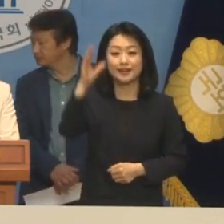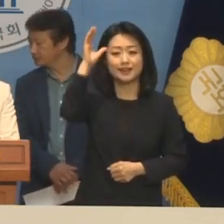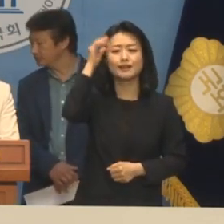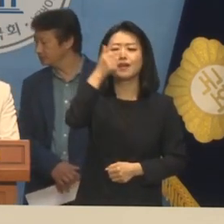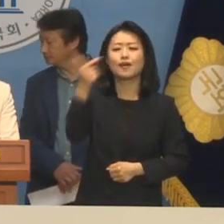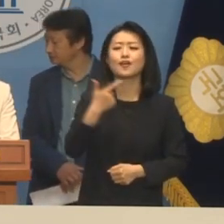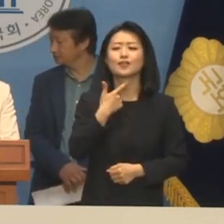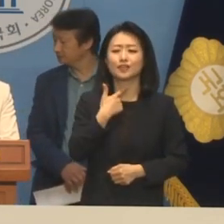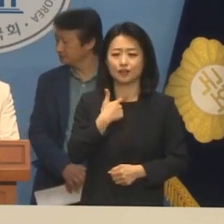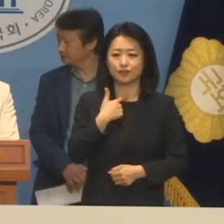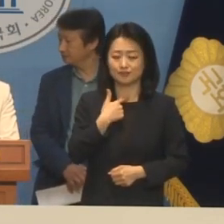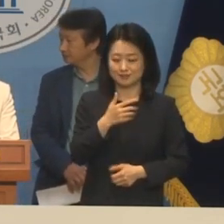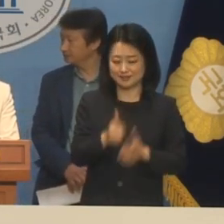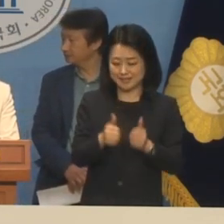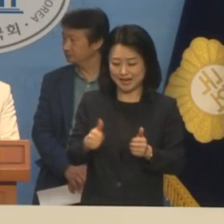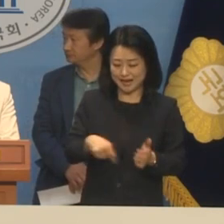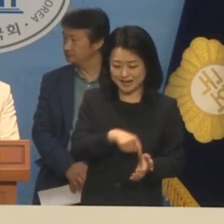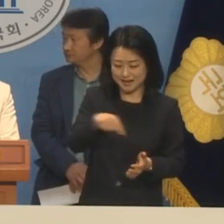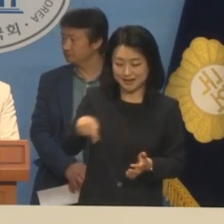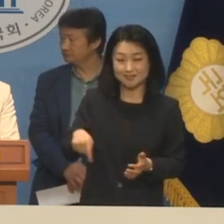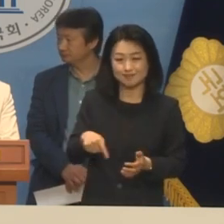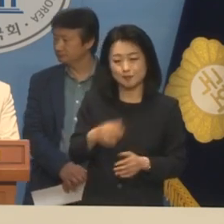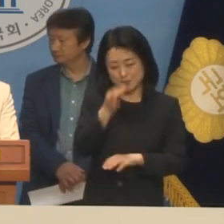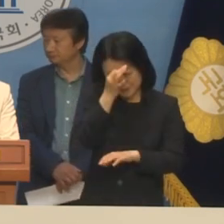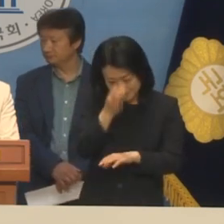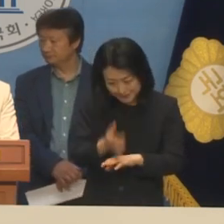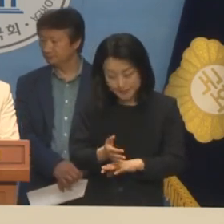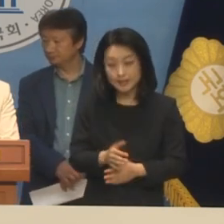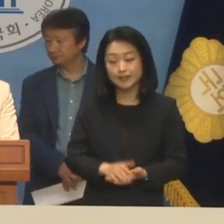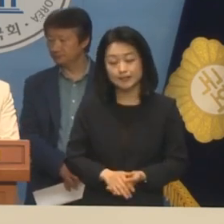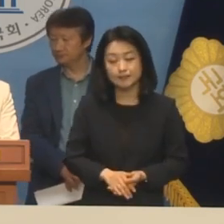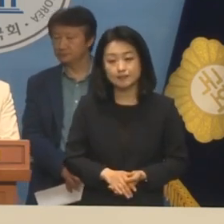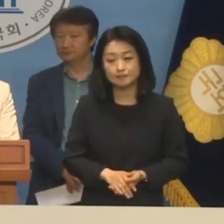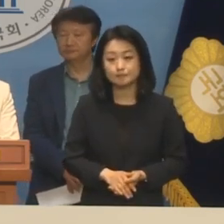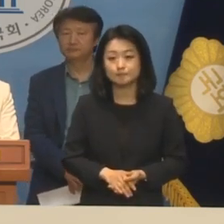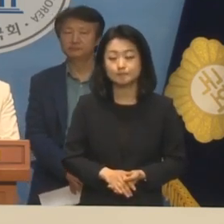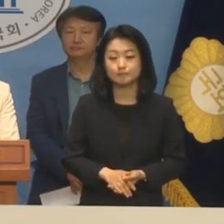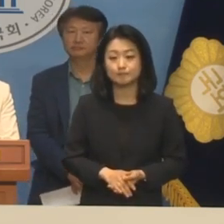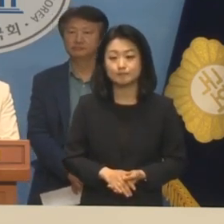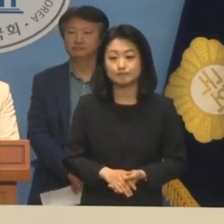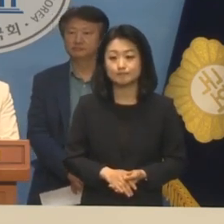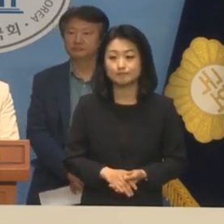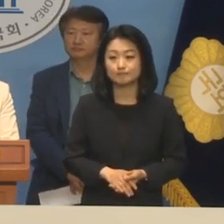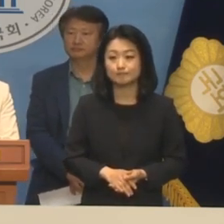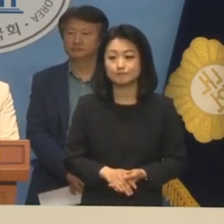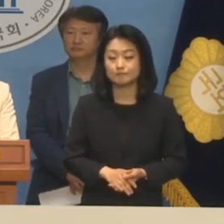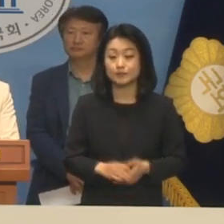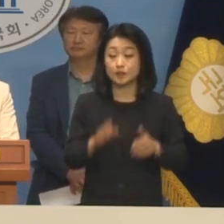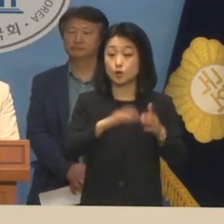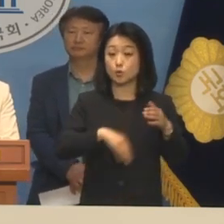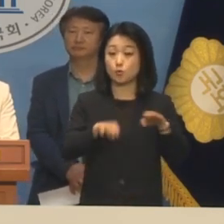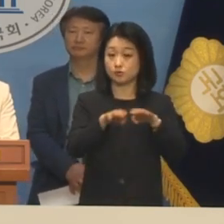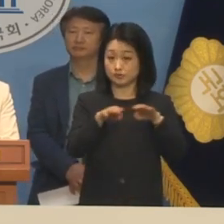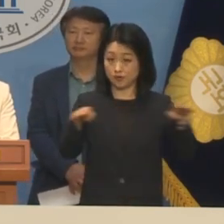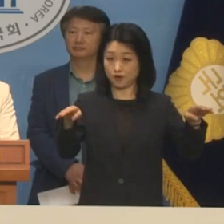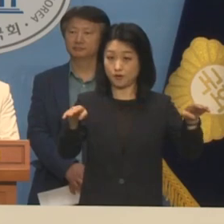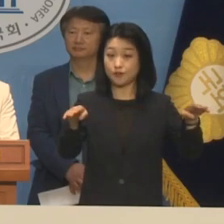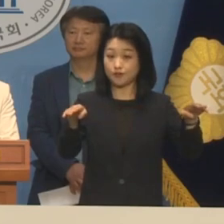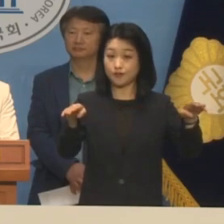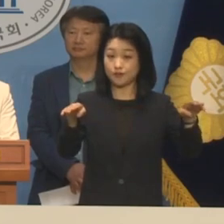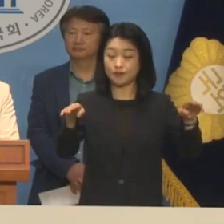하신 가맹점주들에게 대단한 미안한 마음을 갖고 있습니다. 우리 거래에서는 모든 게 공정하게 이루어져야